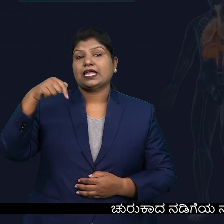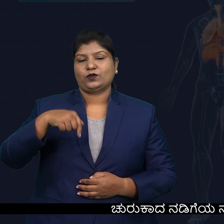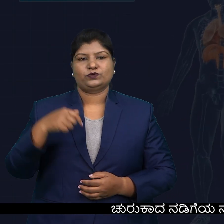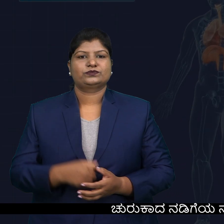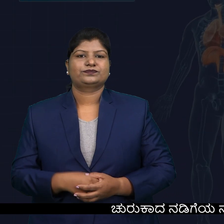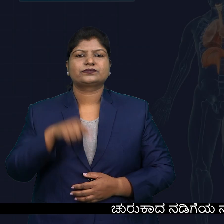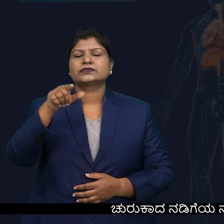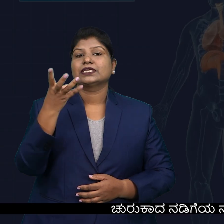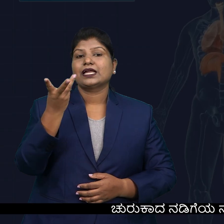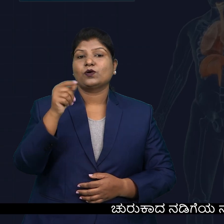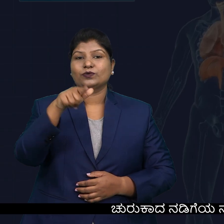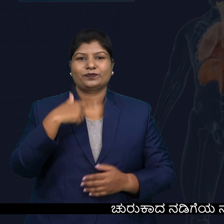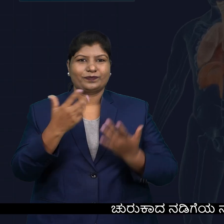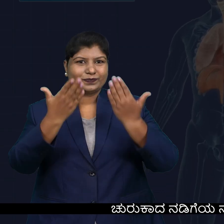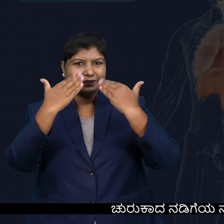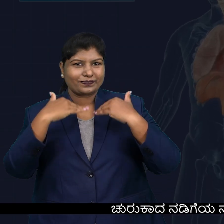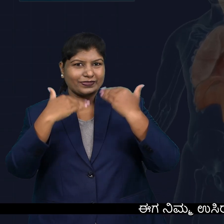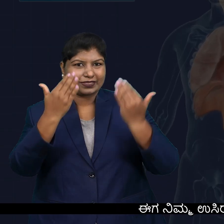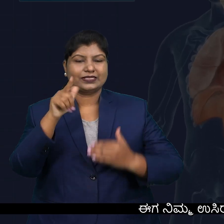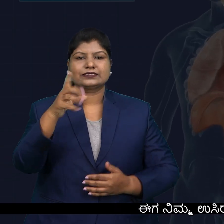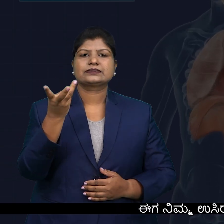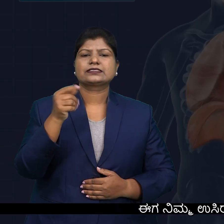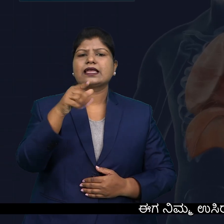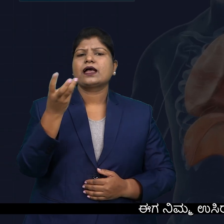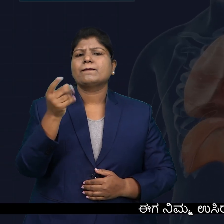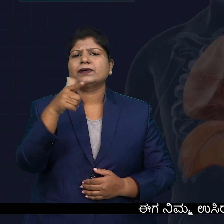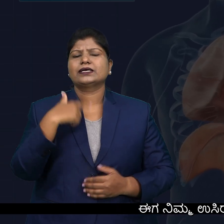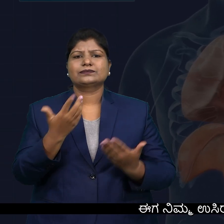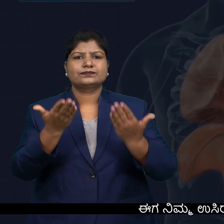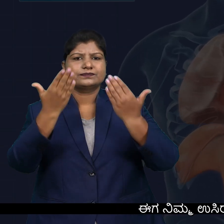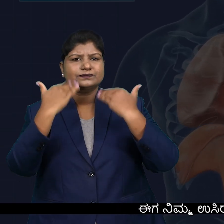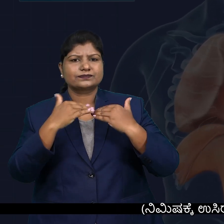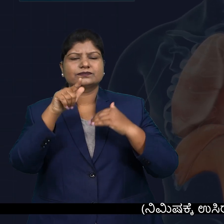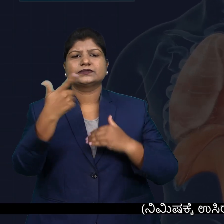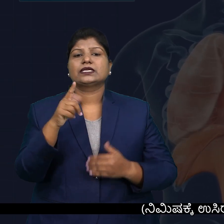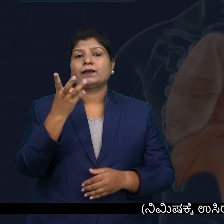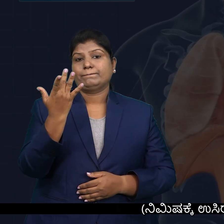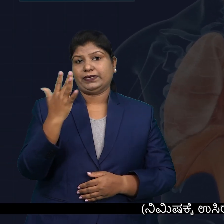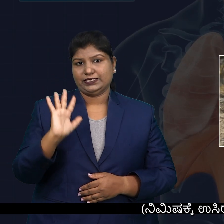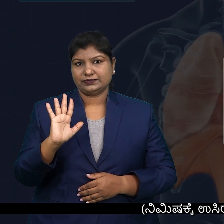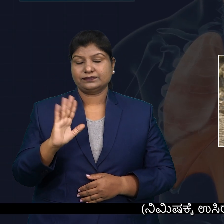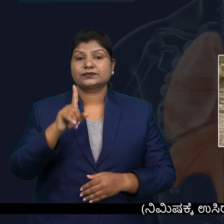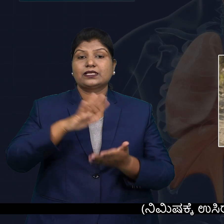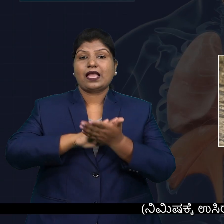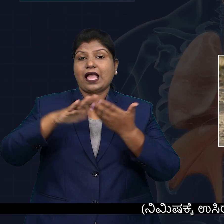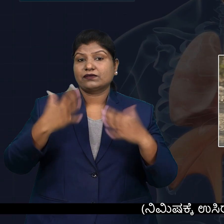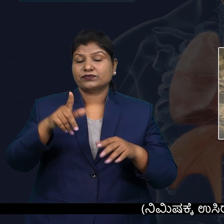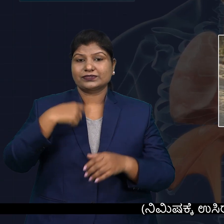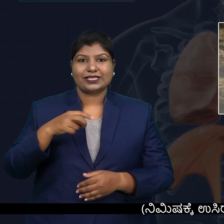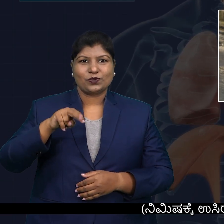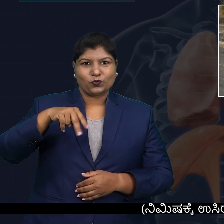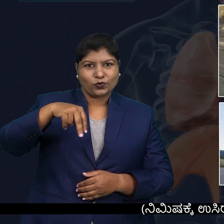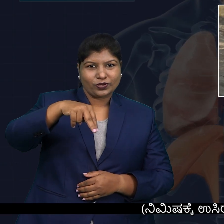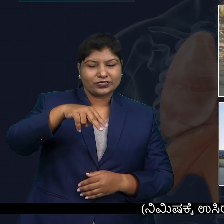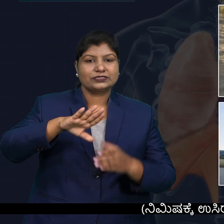ಚುರುಕಾದ ನಡಿಗೆಯ ನಂತರ ಮತ್ತು ಓಡಿದ ನಂತರ ಈಗ ನಿಮ್ಮ ಉಸಿರಾಟದ ಪ್ರಮಾಣವನ್ನು ನಿಮಿಷಕ್ಕೆ ಉಸಿರಾಟದ ಸಂಖ್ಯೆ ಎಣಿಸಿ.